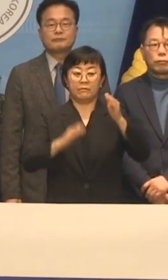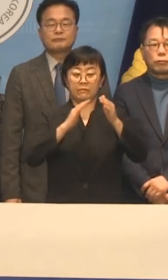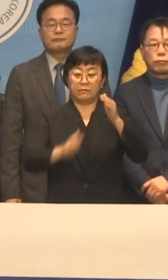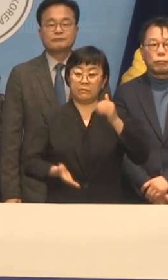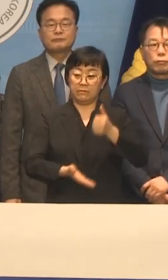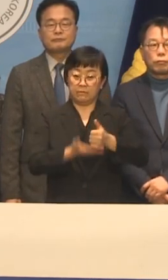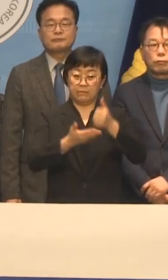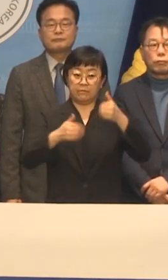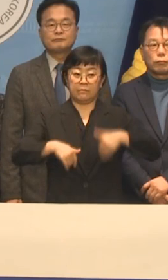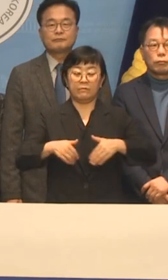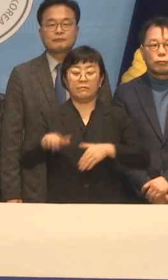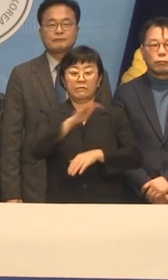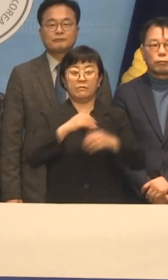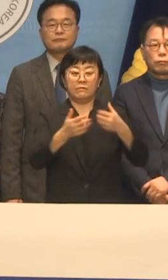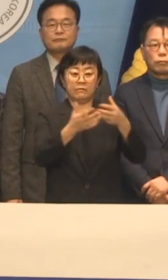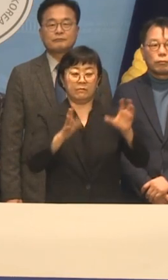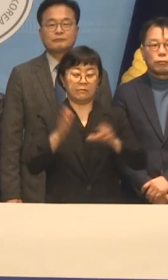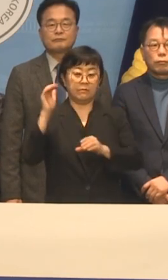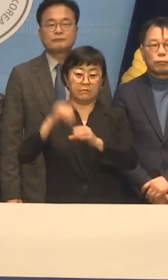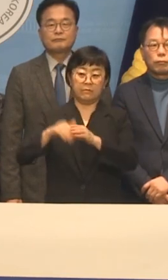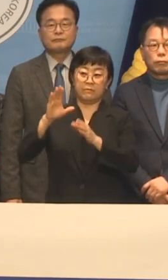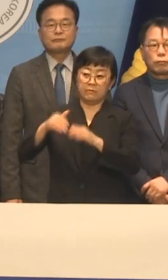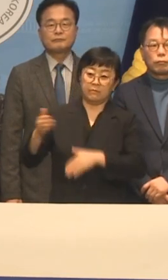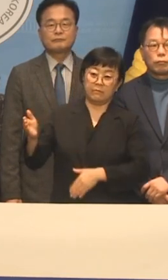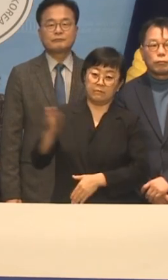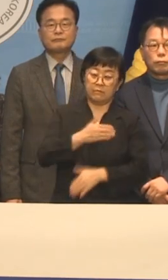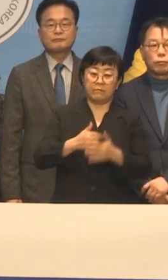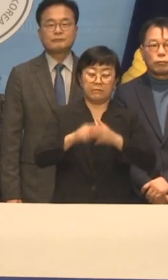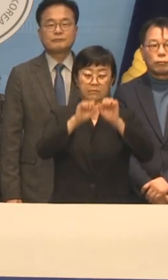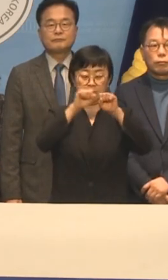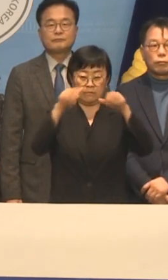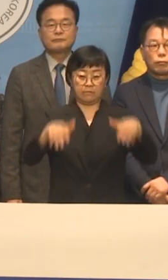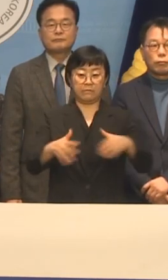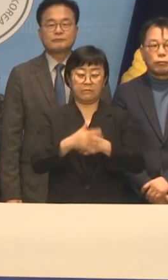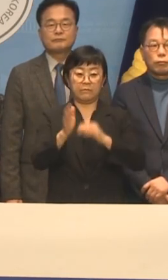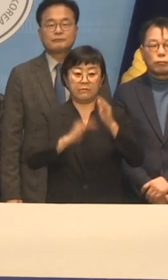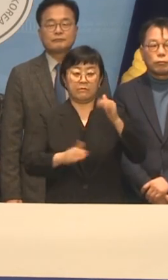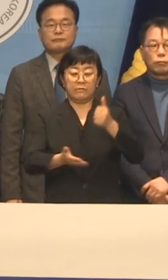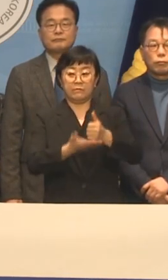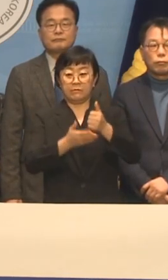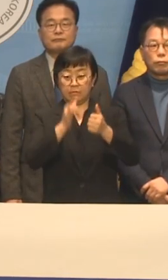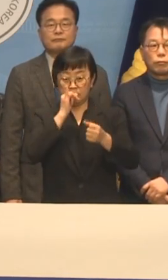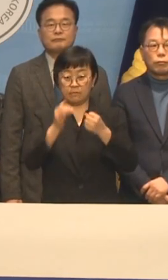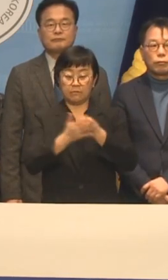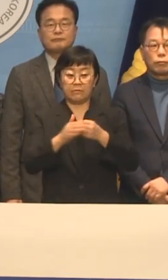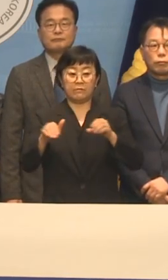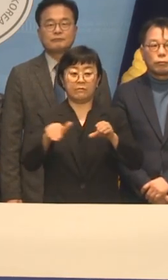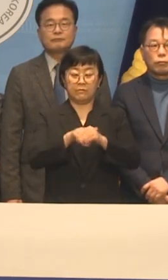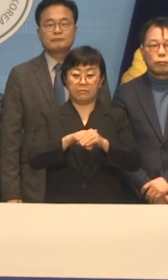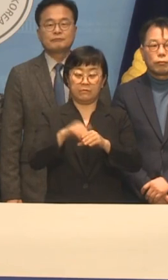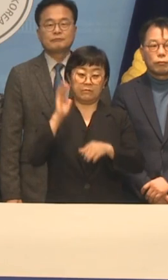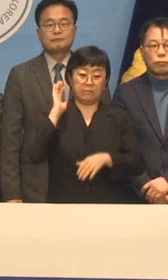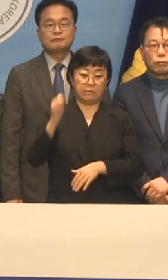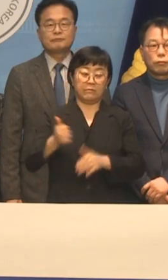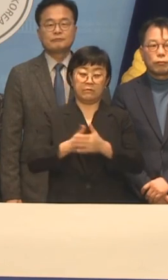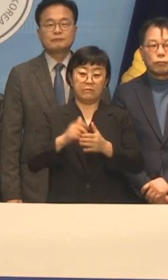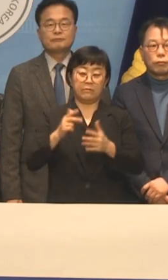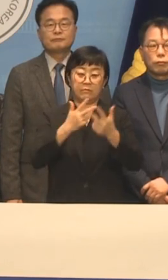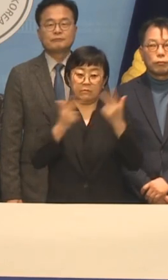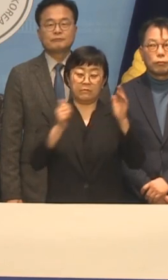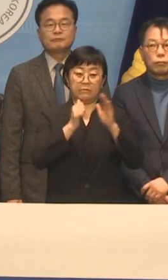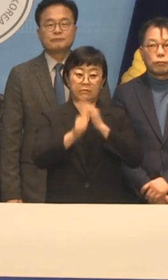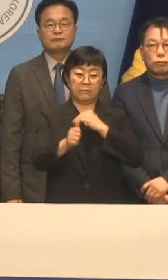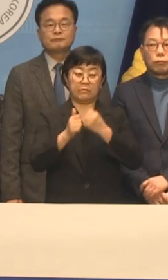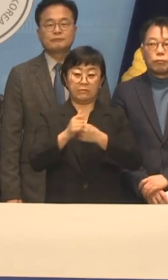합니다. 이미 우리 당에는 지난 총선 때부터 마련한 시스템 공천이 있습니다. 그리고 문재인 대통령과 이재명